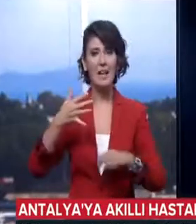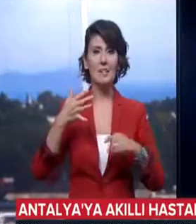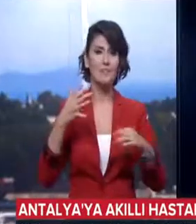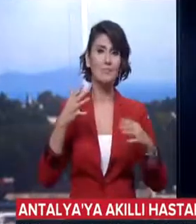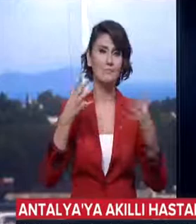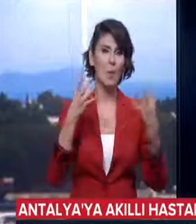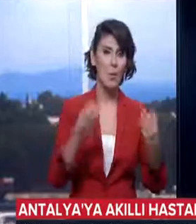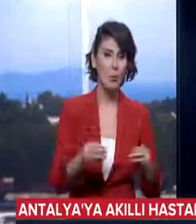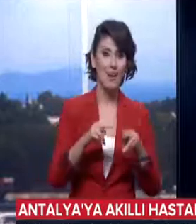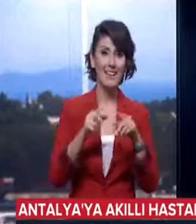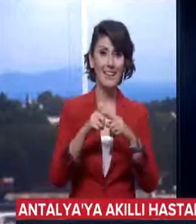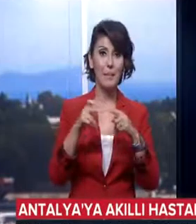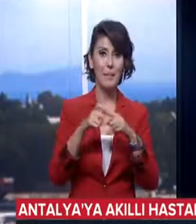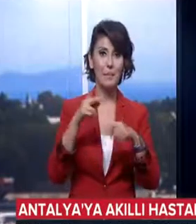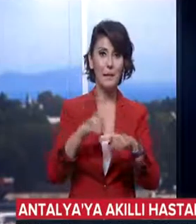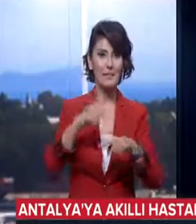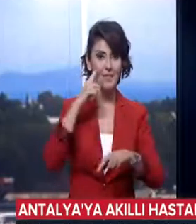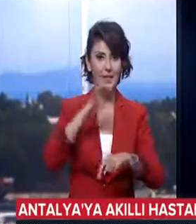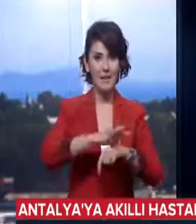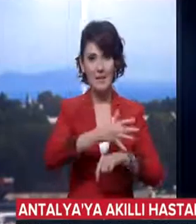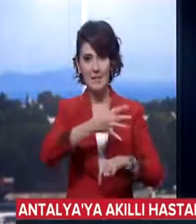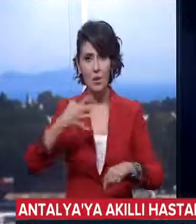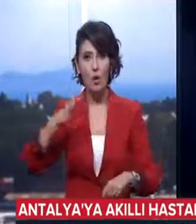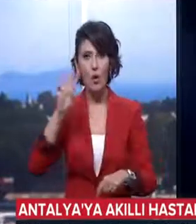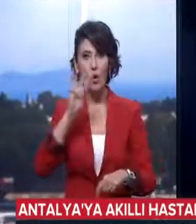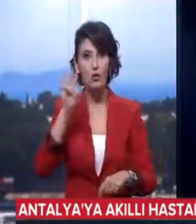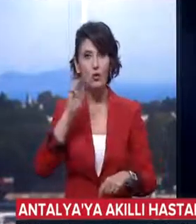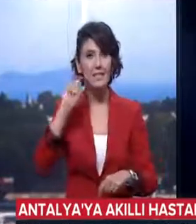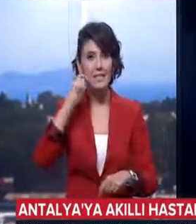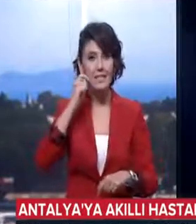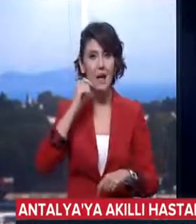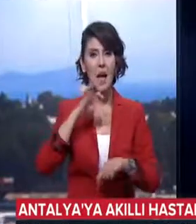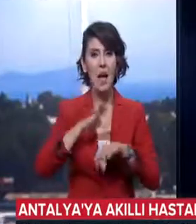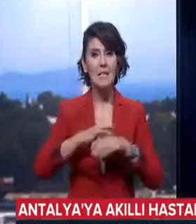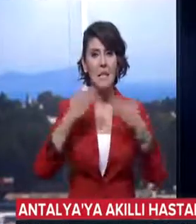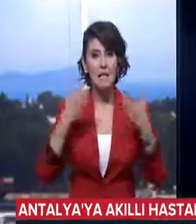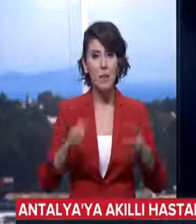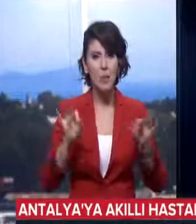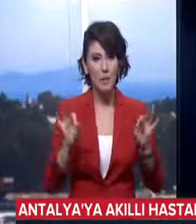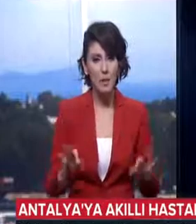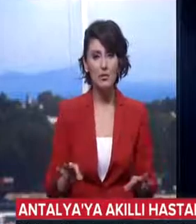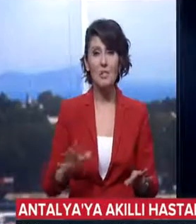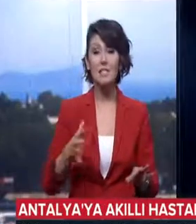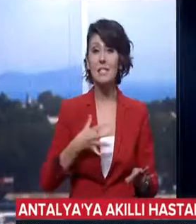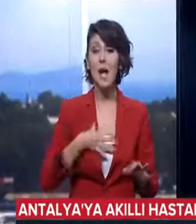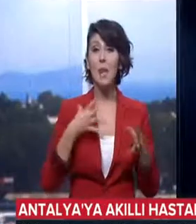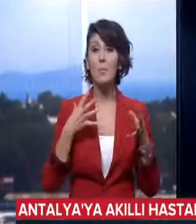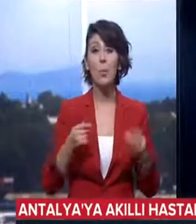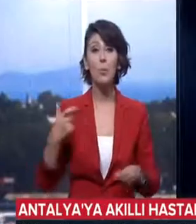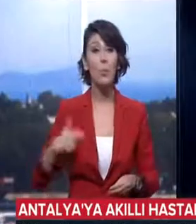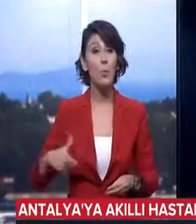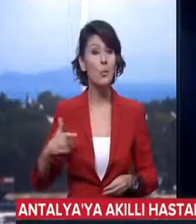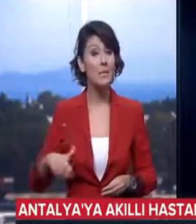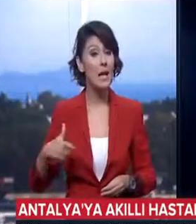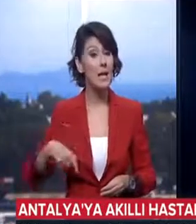kavuşuyor. Kepez Devlet Hastanesi 30 Kasım'da hasta kabulüne başlayacak. Sahip olduğu özellik